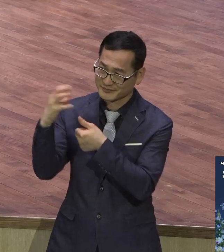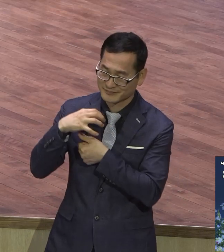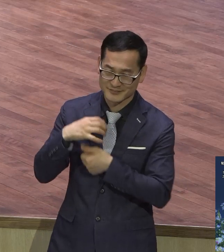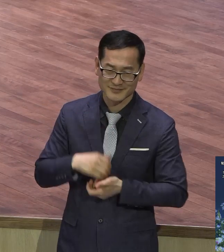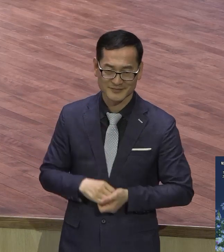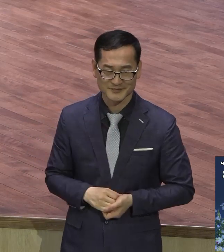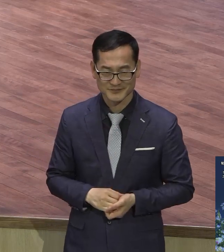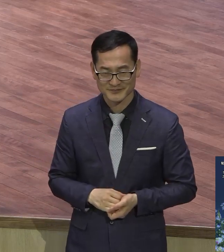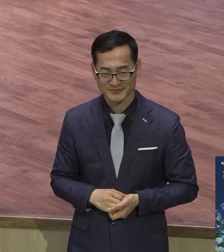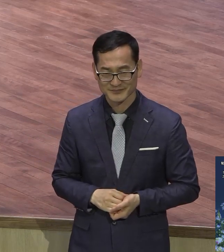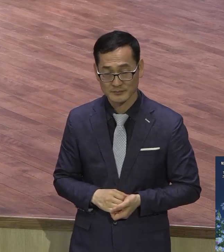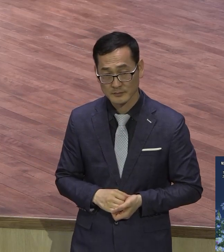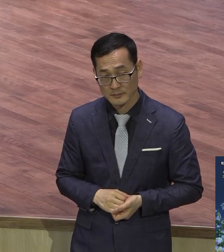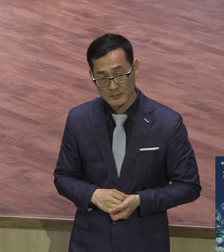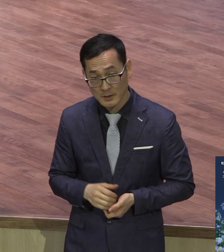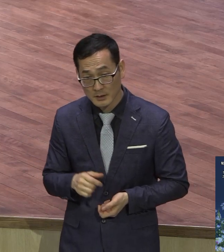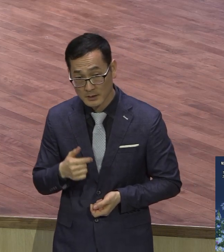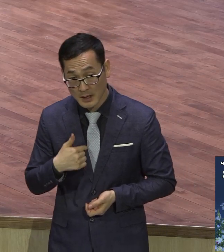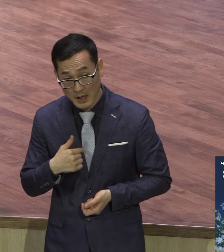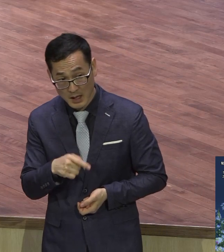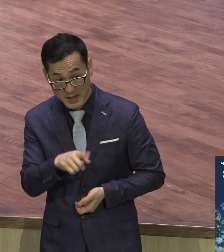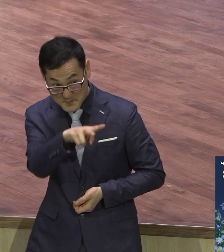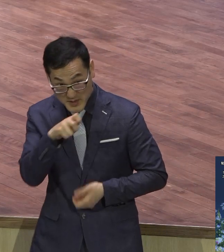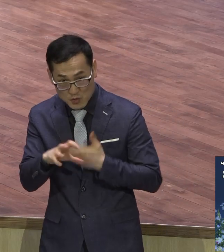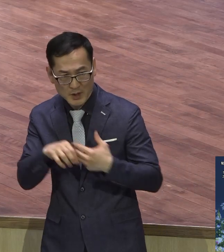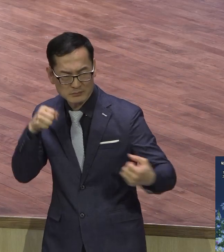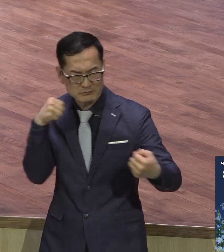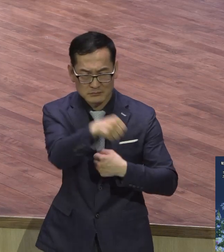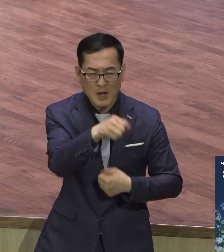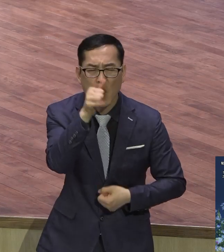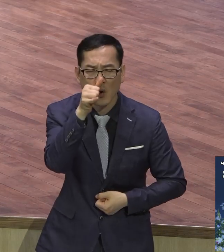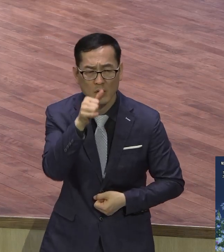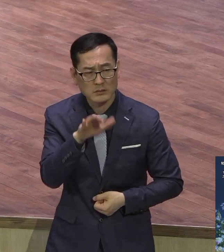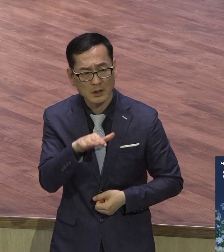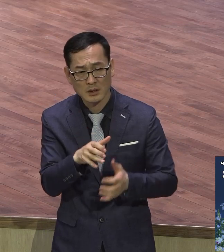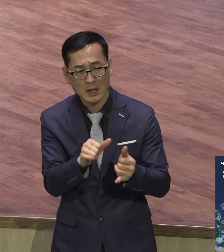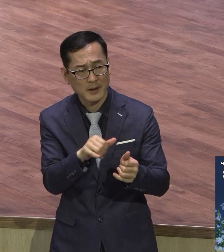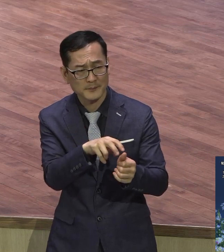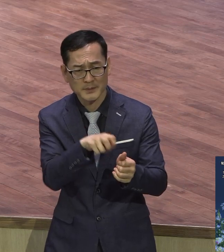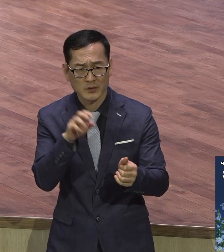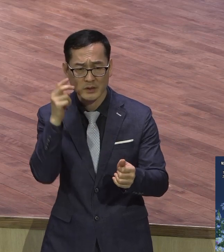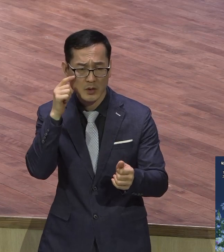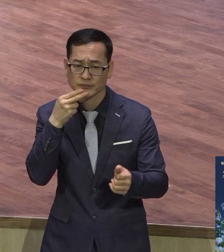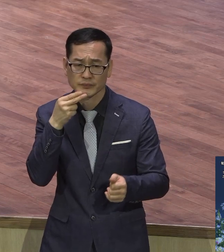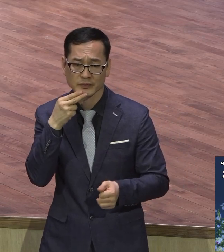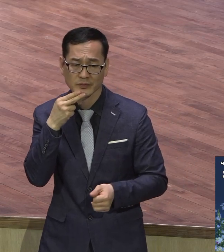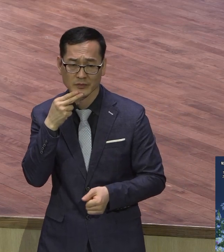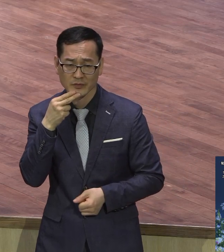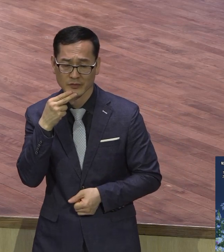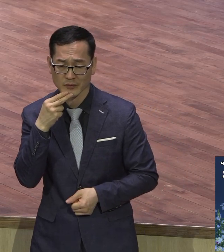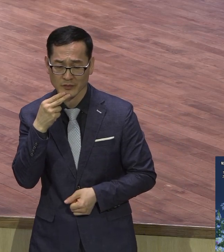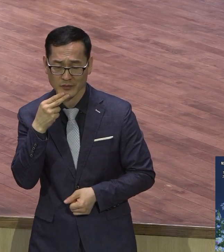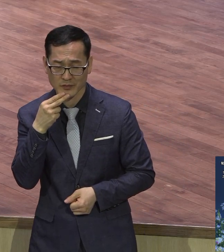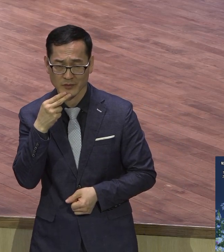사람이 밉지랄이 아무리 이상한 짓을 해도 이해가 돼. 그럴 수 있지.